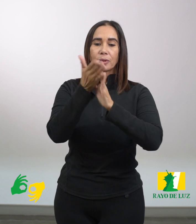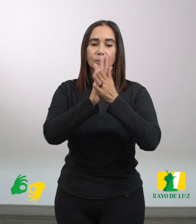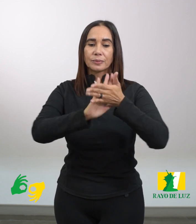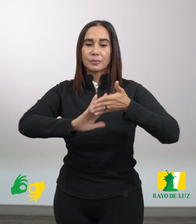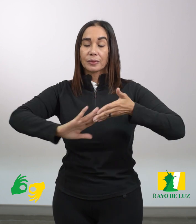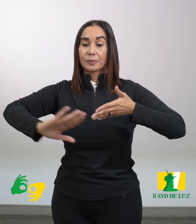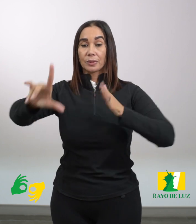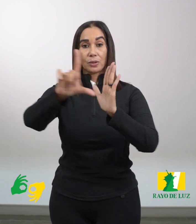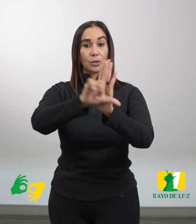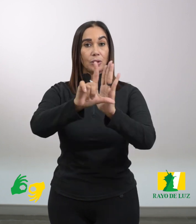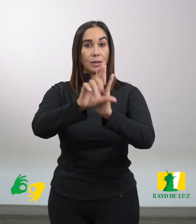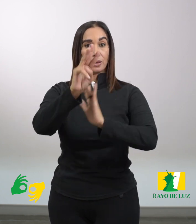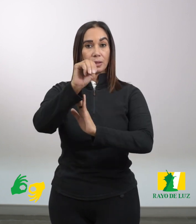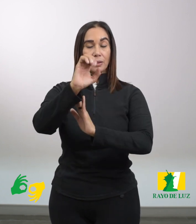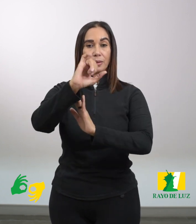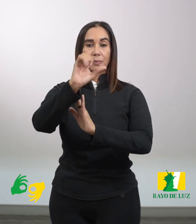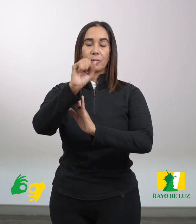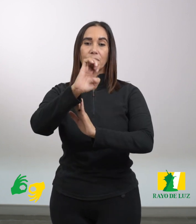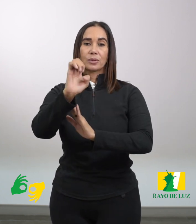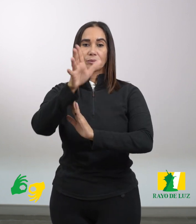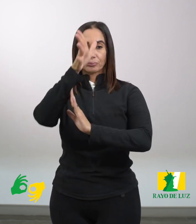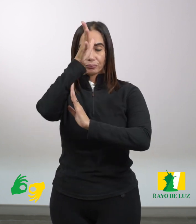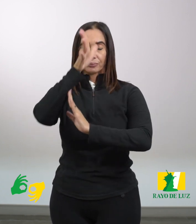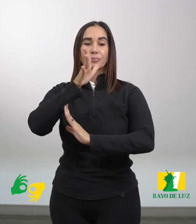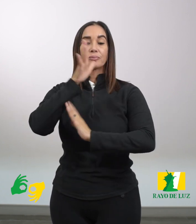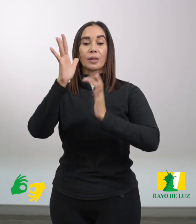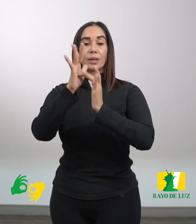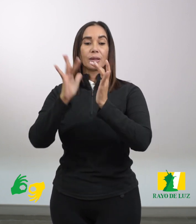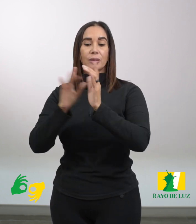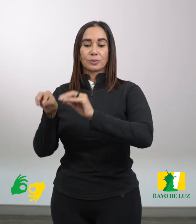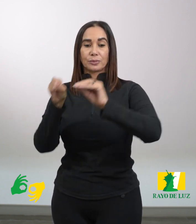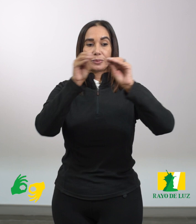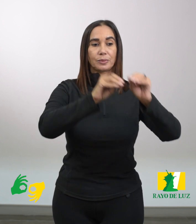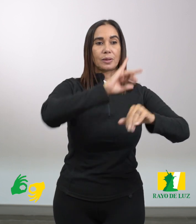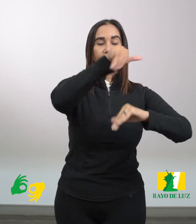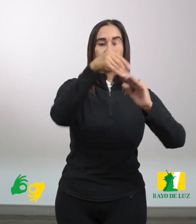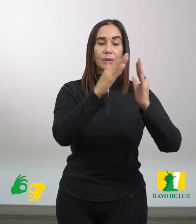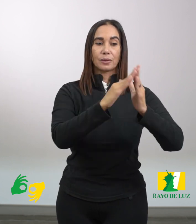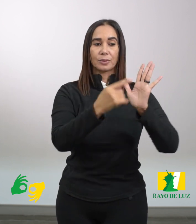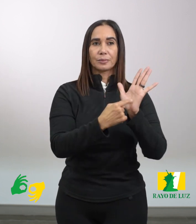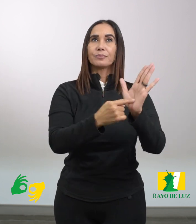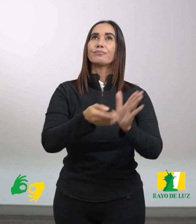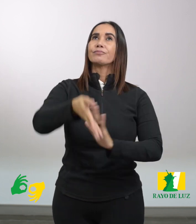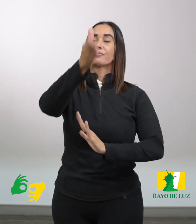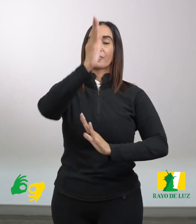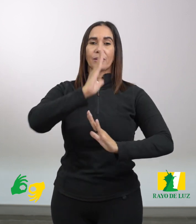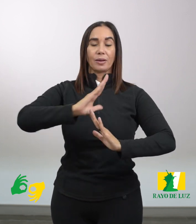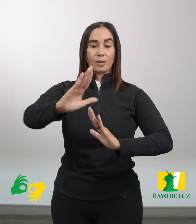según la ley de Moisés, los padres de Jesús lo llevaron a Jerusalén para presentarlo al Señor de acuerdo con lo